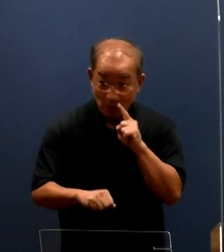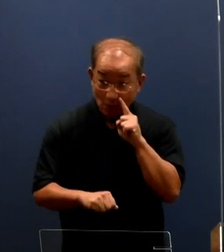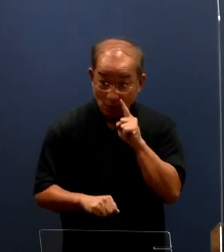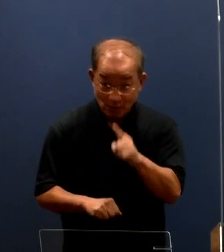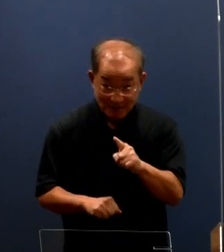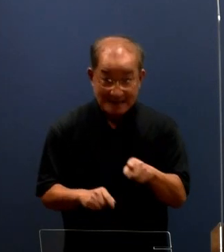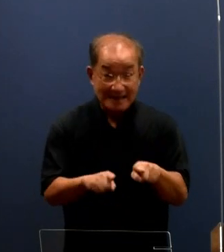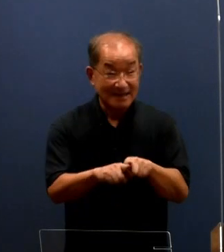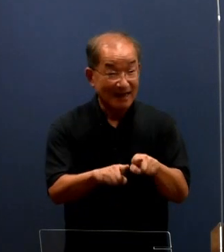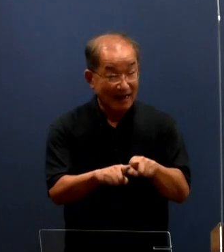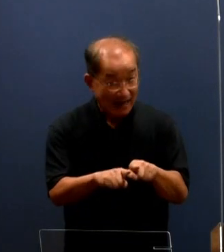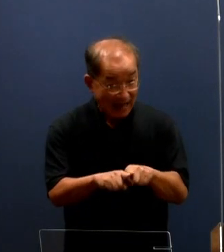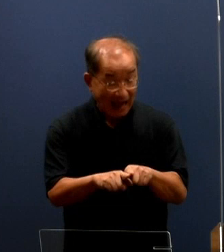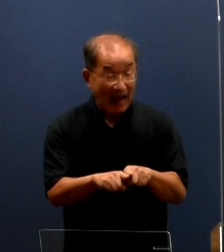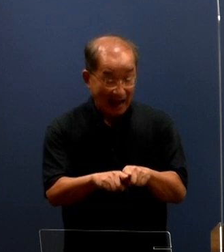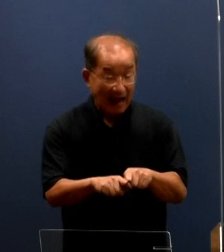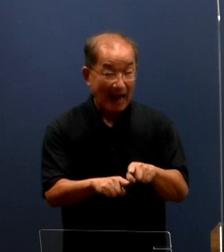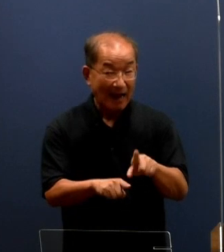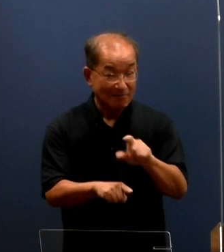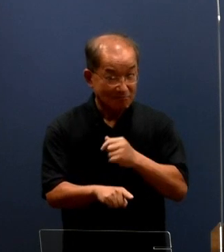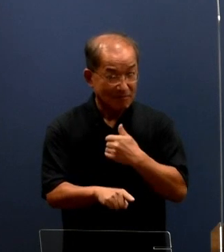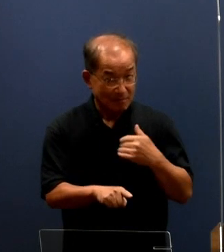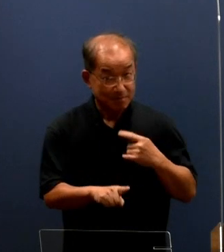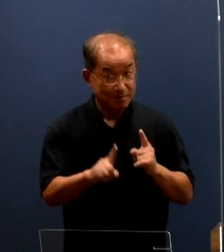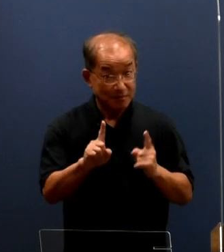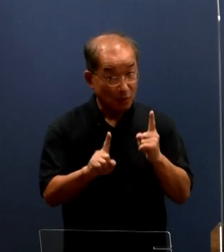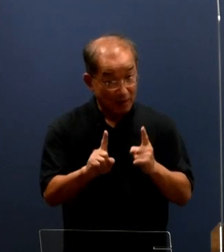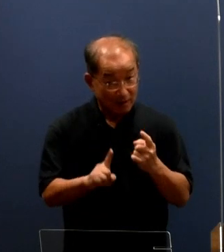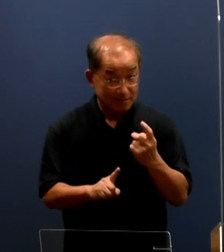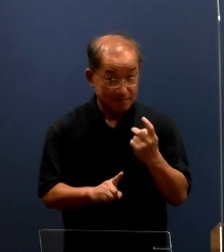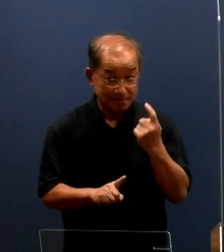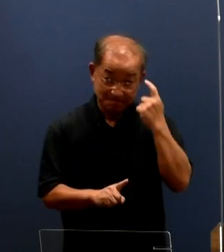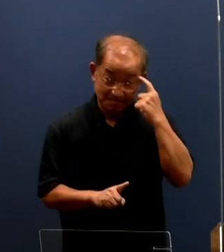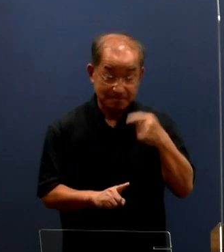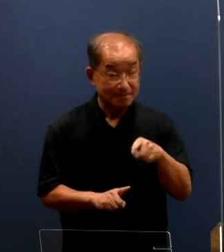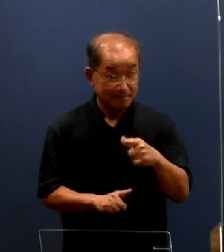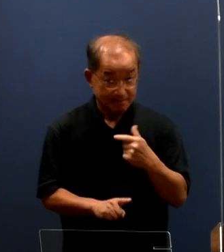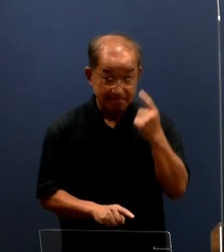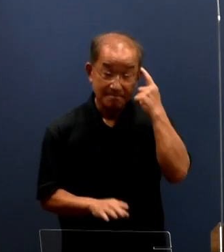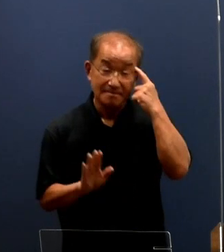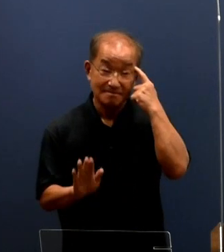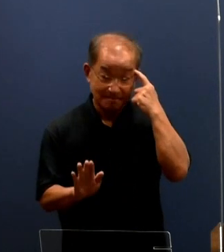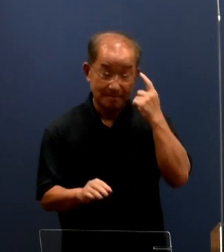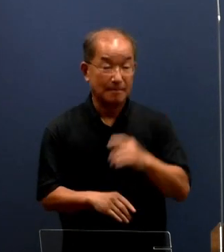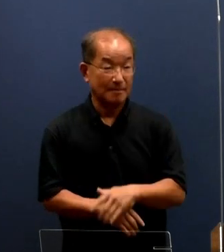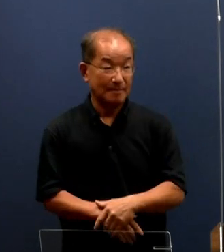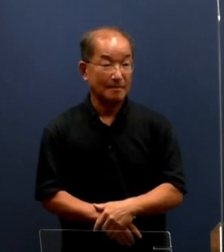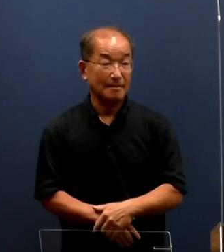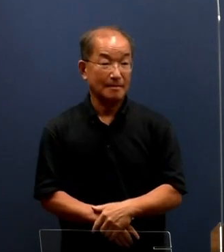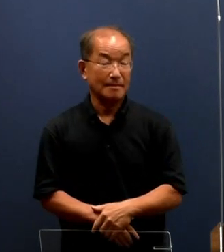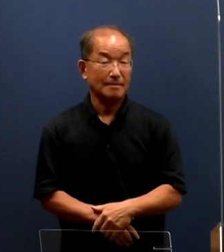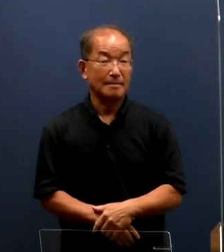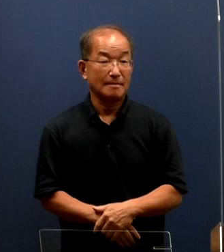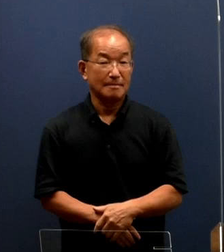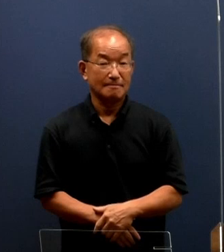取り入れるかどうか考えていくっていうことになるんじゃないかなというふうに思っています。